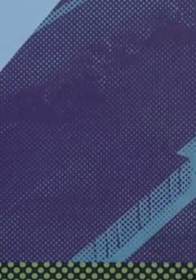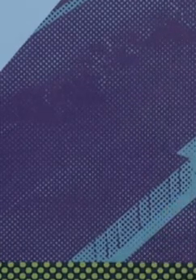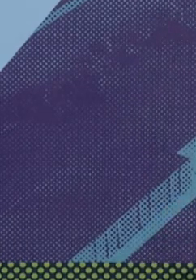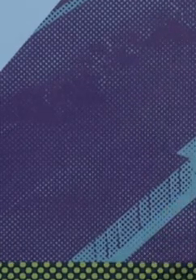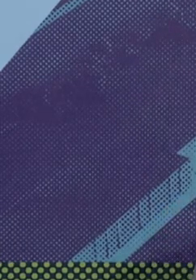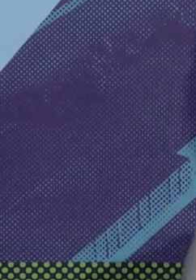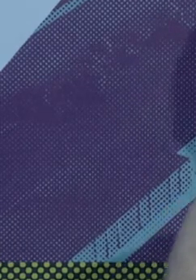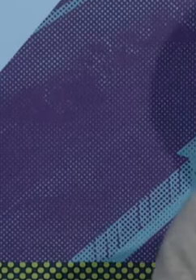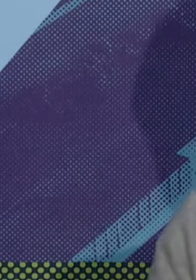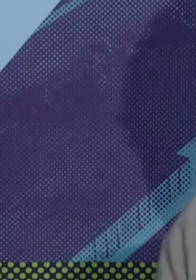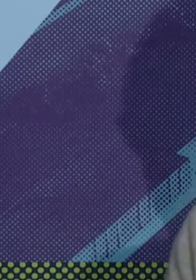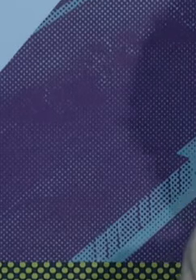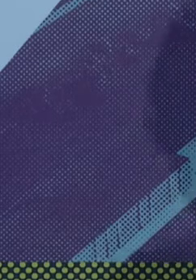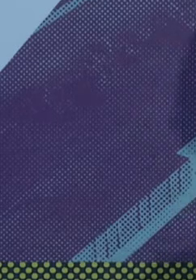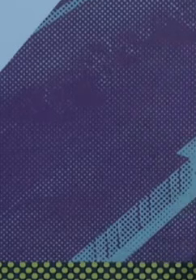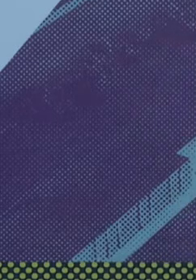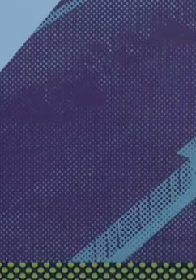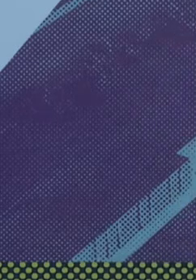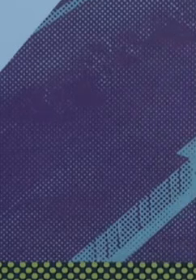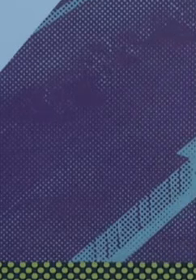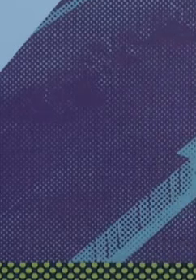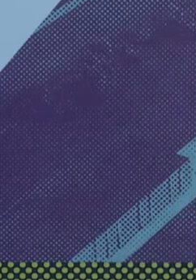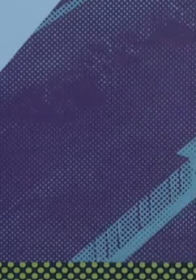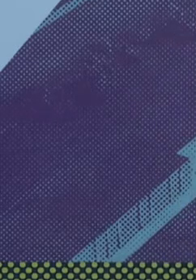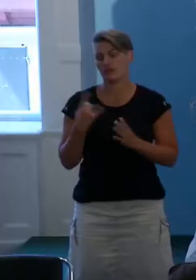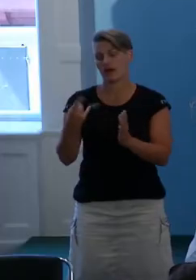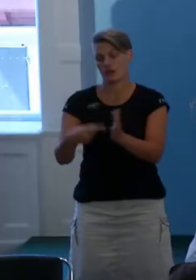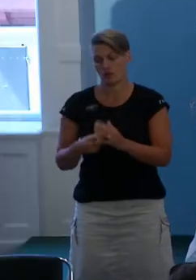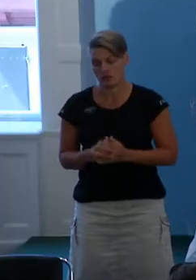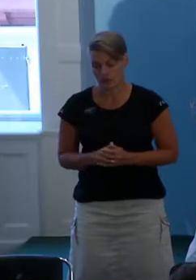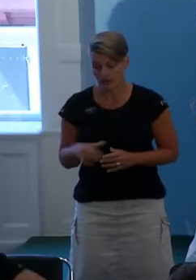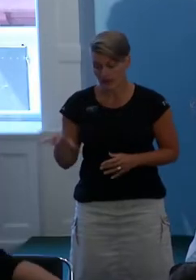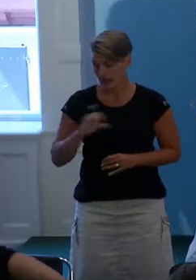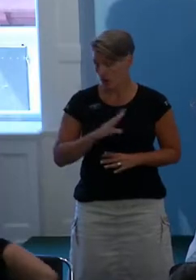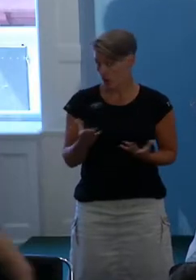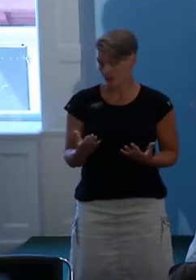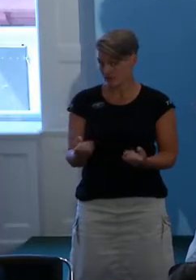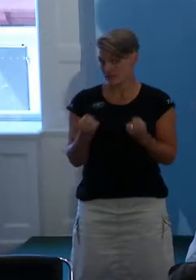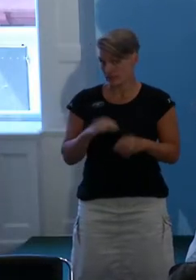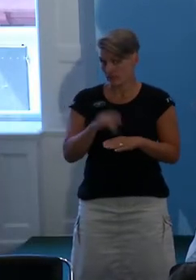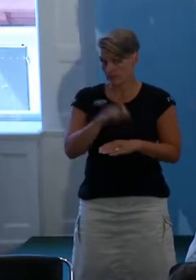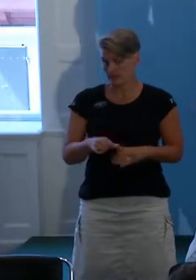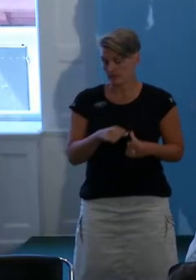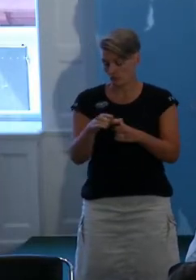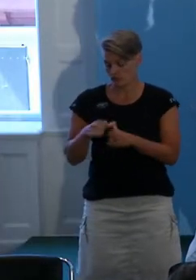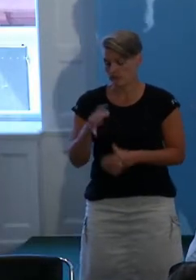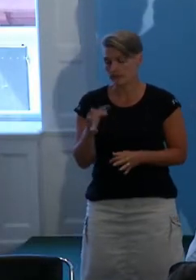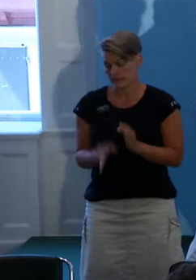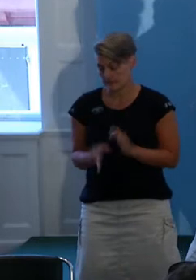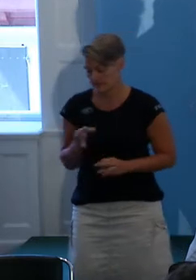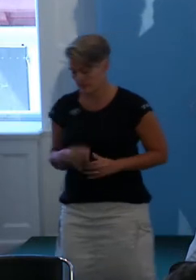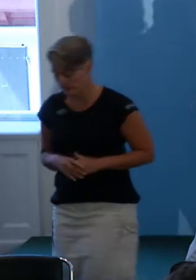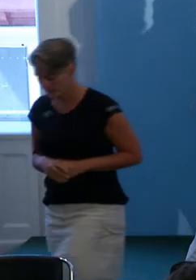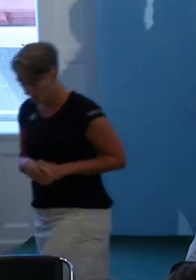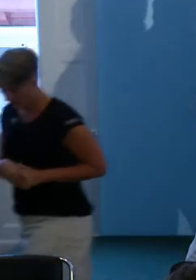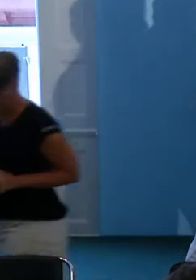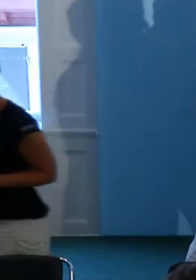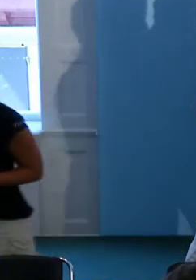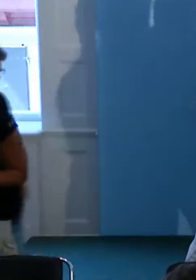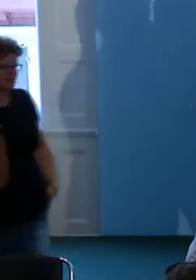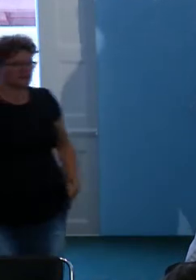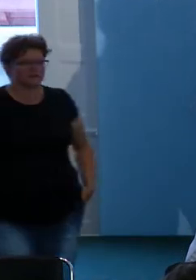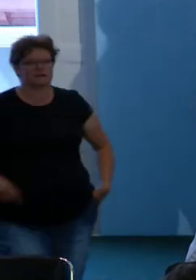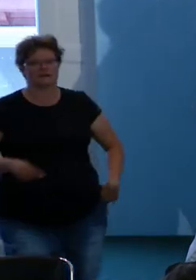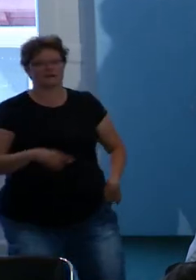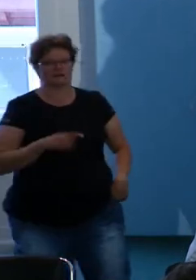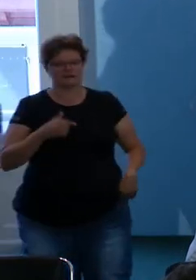varje gång. För det är viktigt varje gång. Alla har ju inte starka patienter. Nej, jag vill bara säga det, för den är viktig i det här fallet. Så man inte tror att,